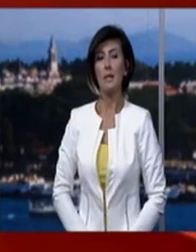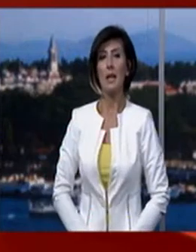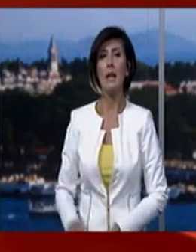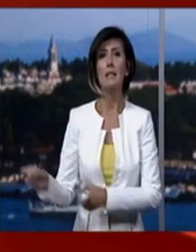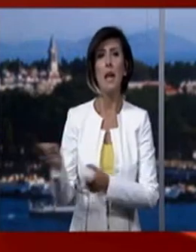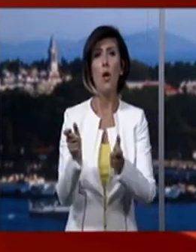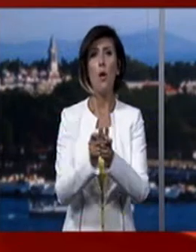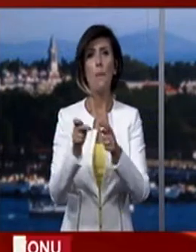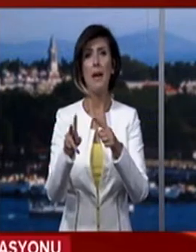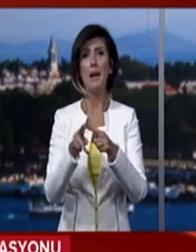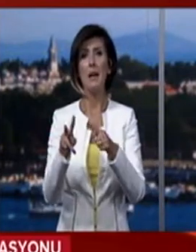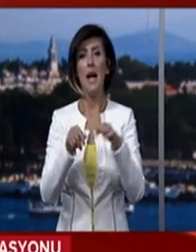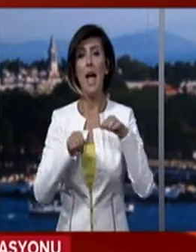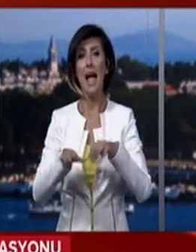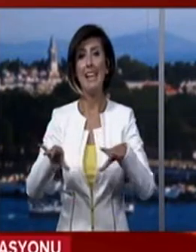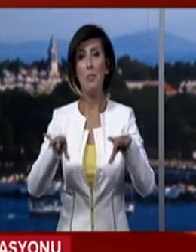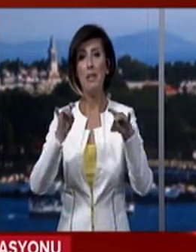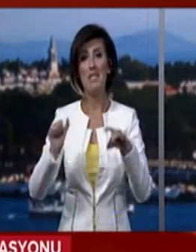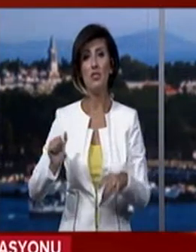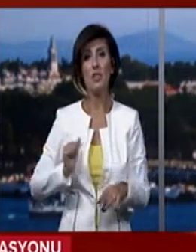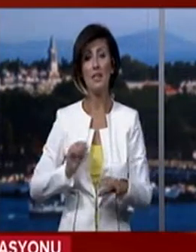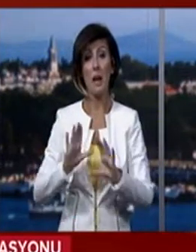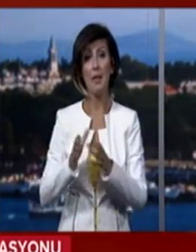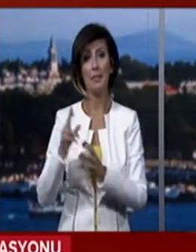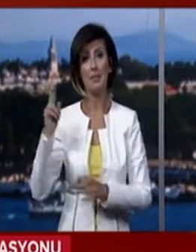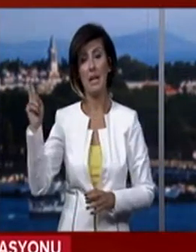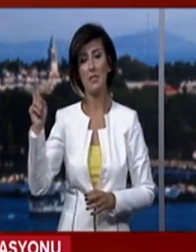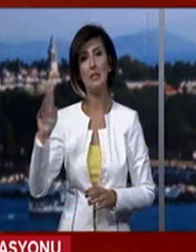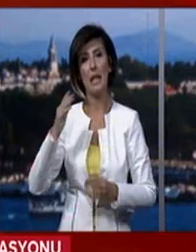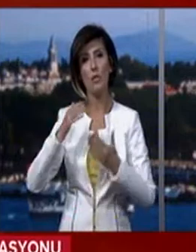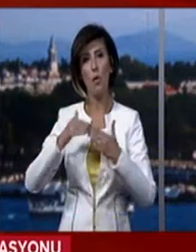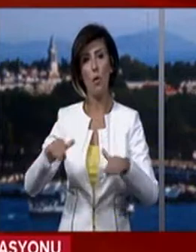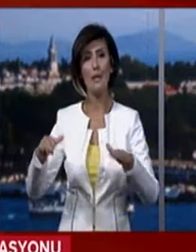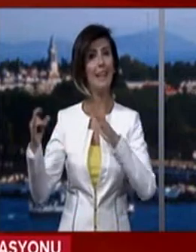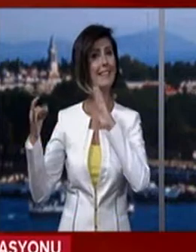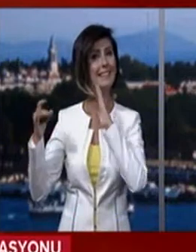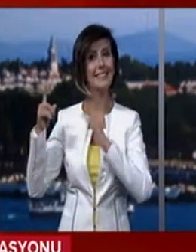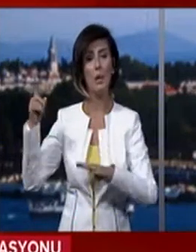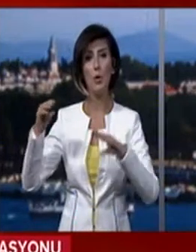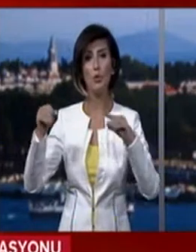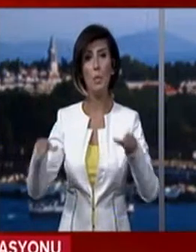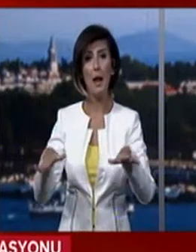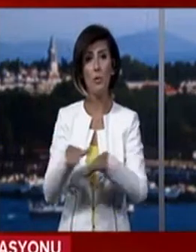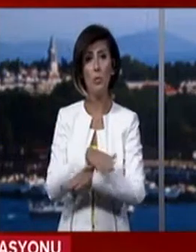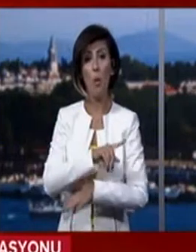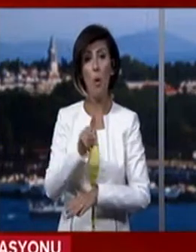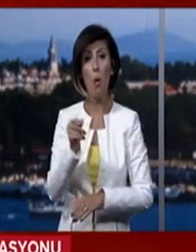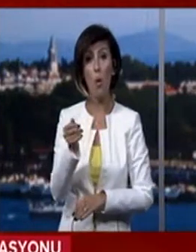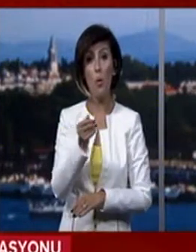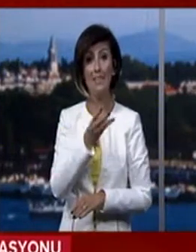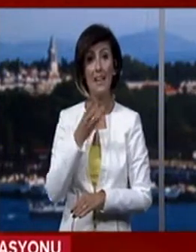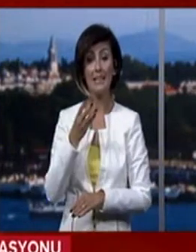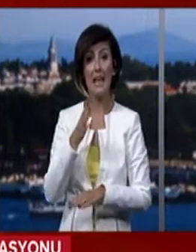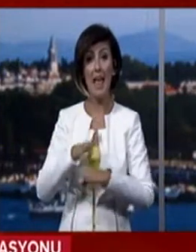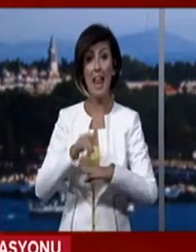Terör örgütü PKK'nın eylem hazırlığı jandarma ekipleri tarafından önlendi. Diyarbakır'da toprağa gömülü 10 adet